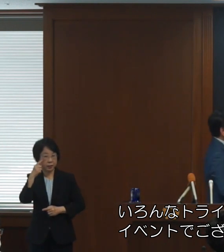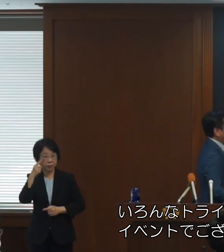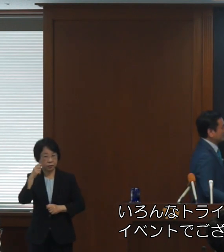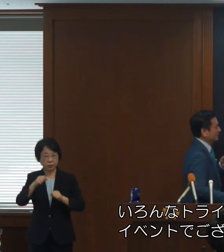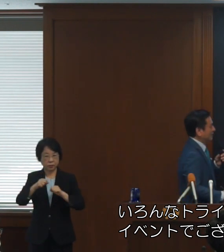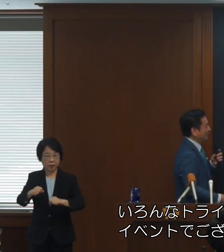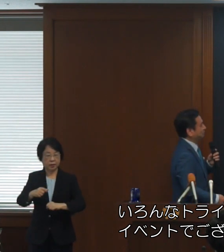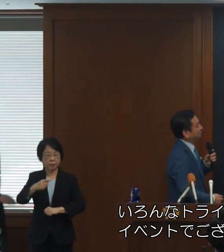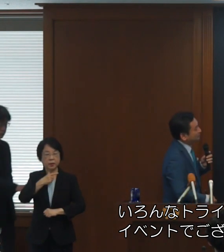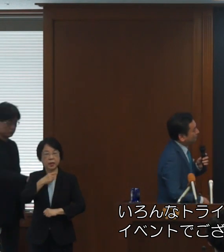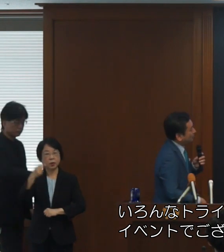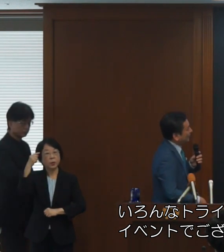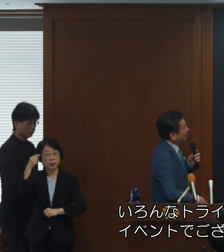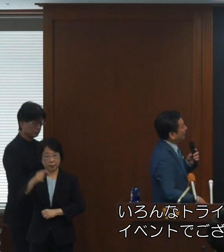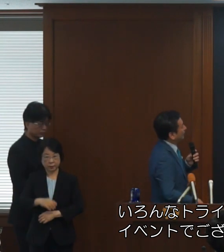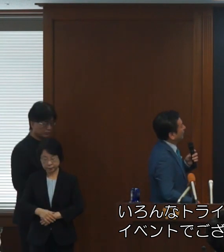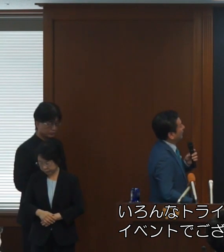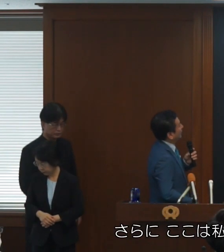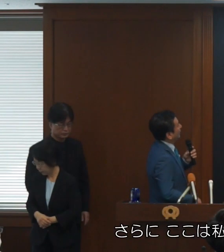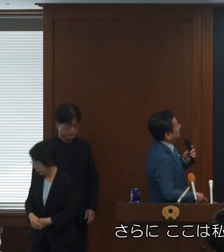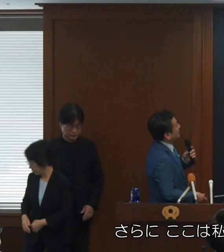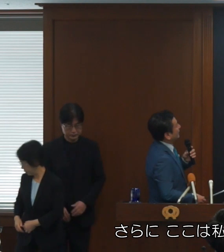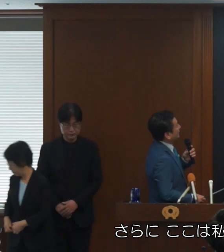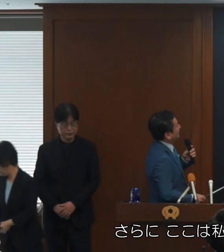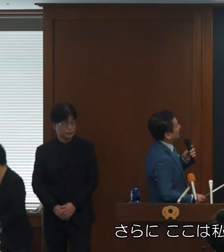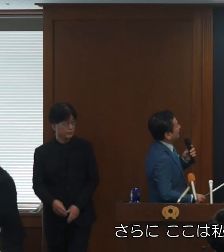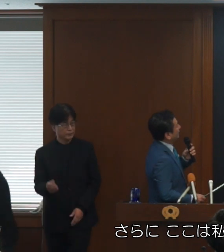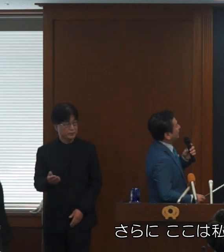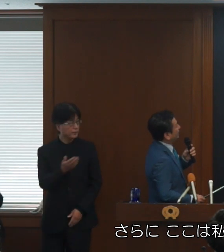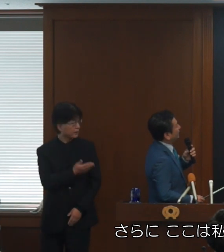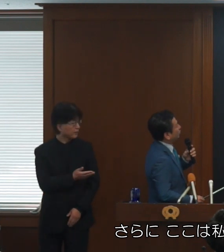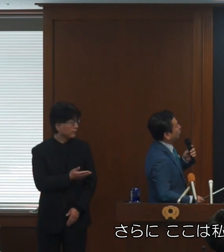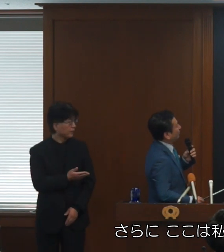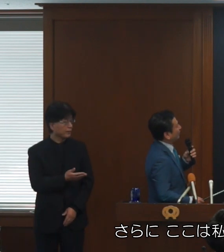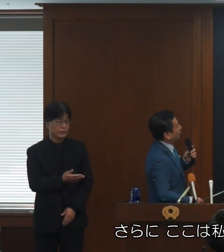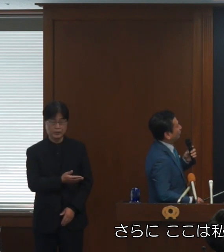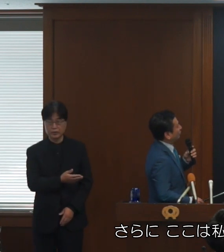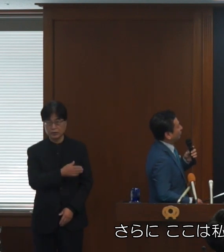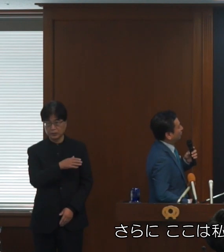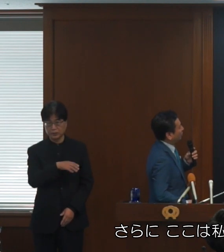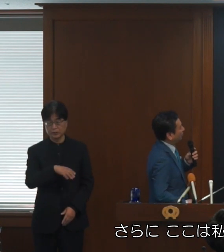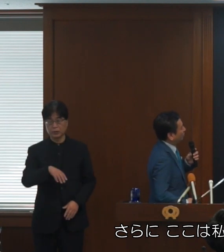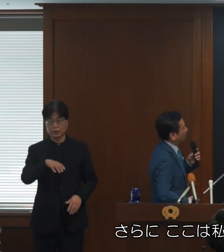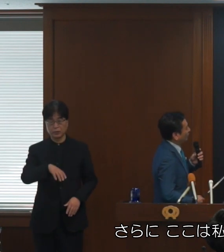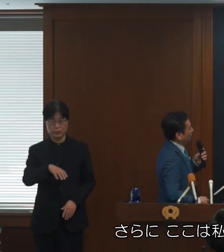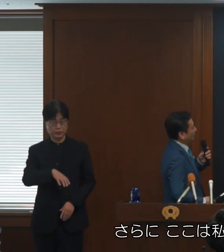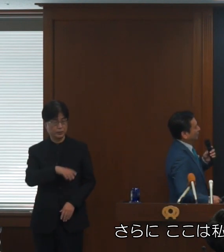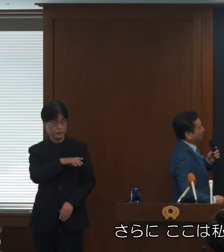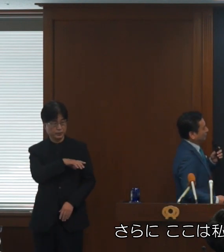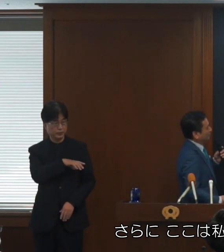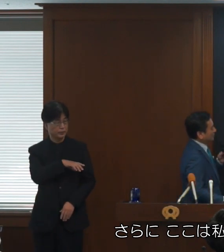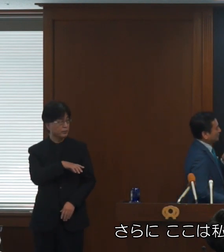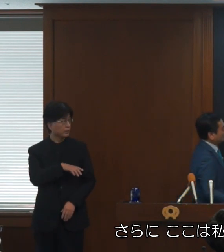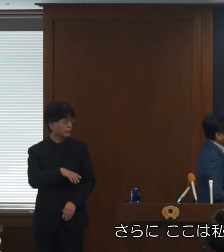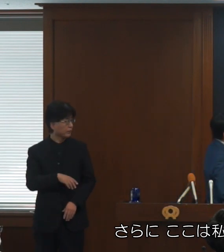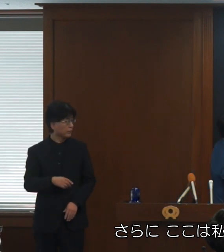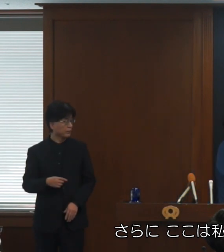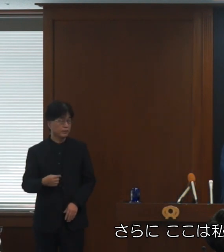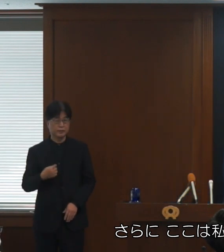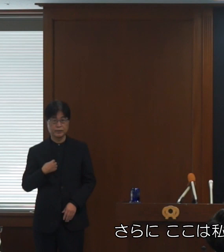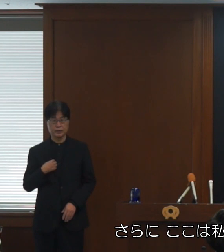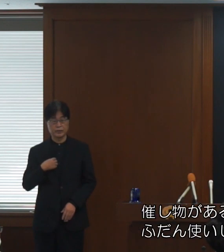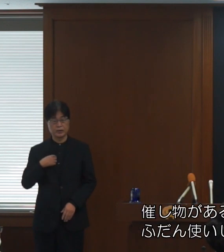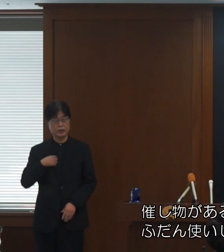イベントでございますはいさらにここは私が